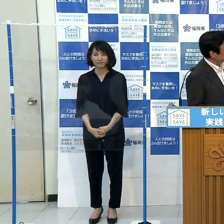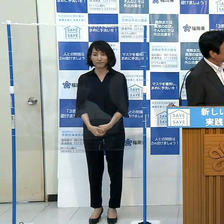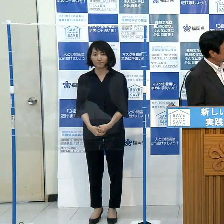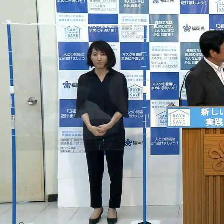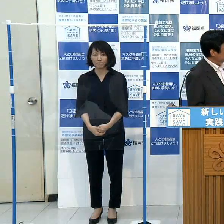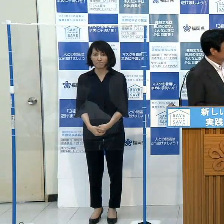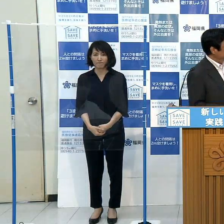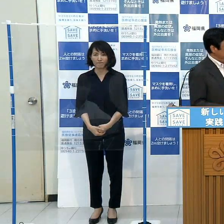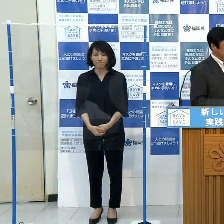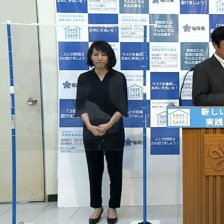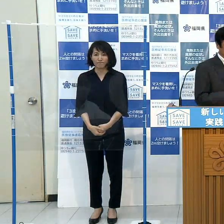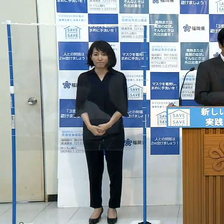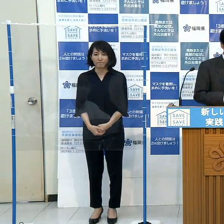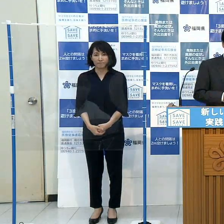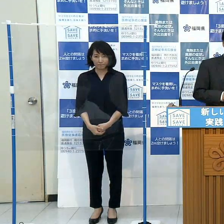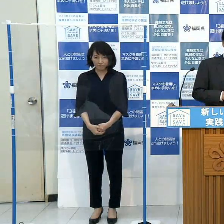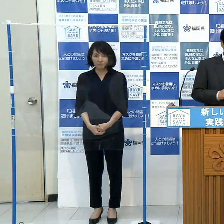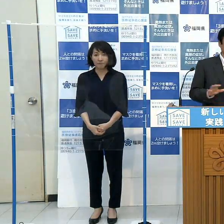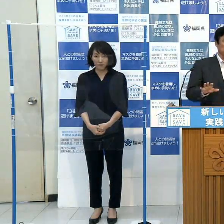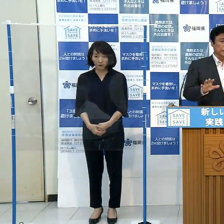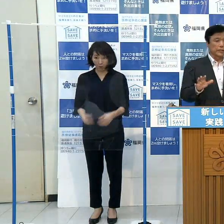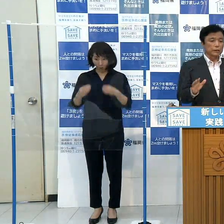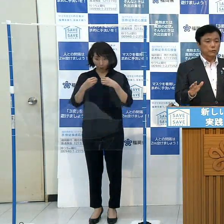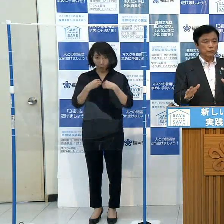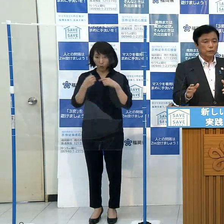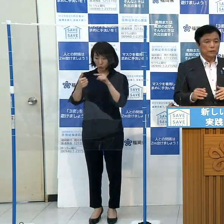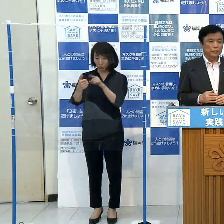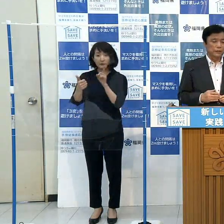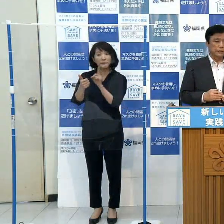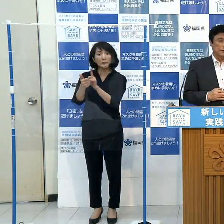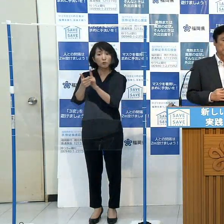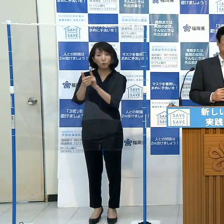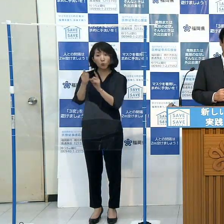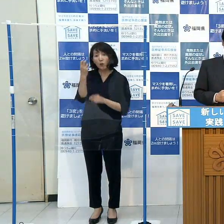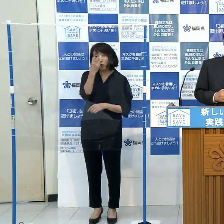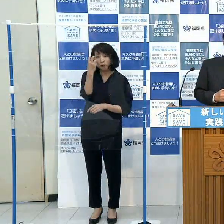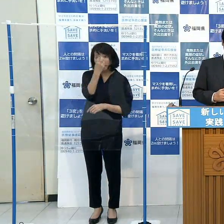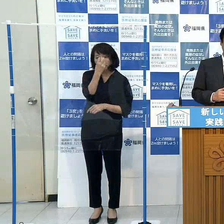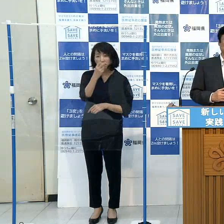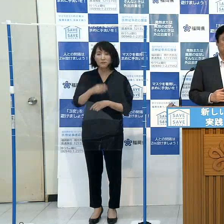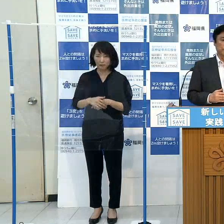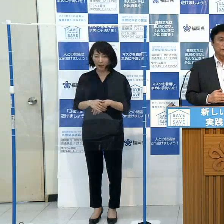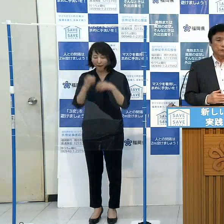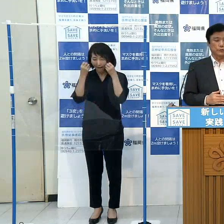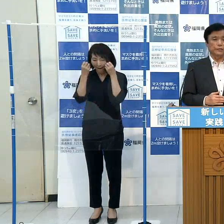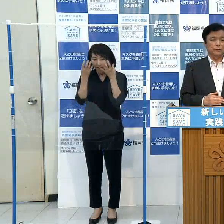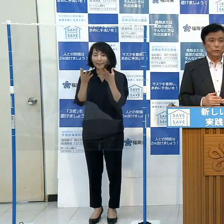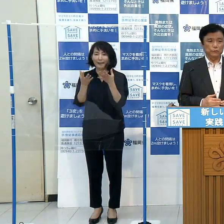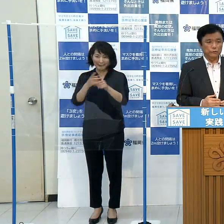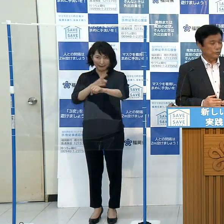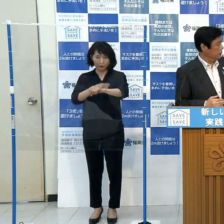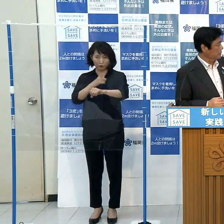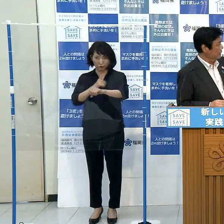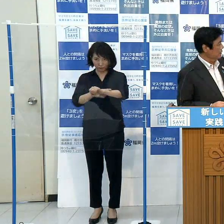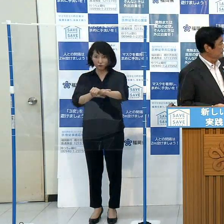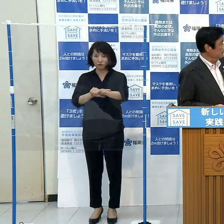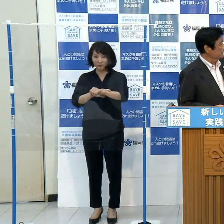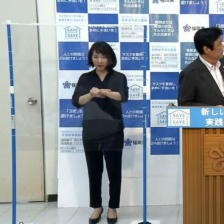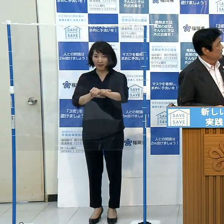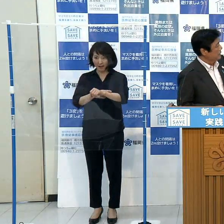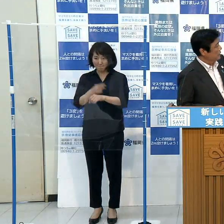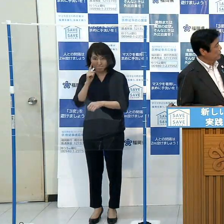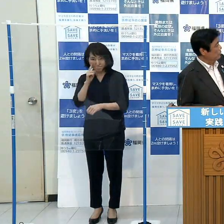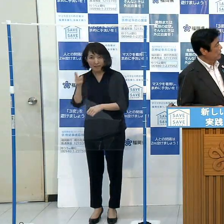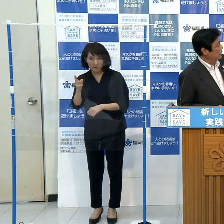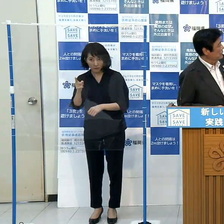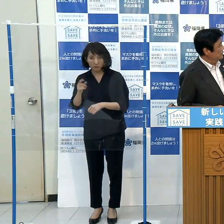それから接触確認で疫学調査を新しい技術でもって確保していこうということであります